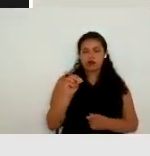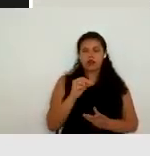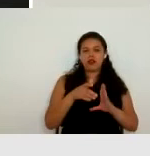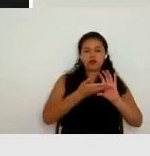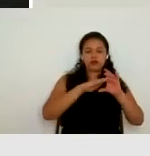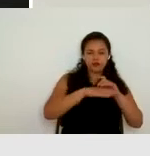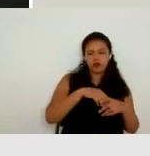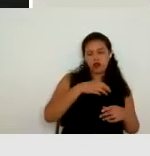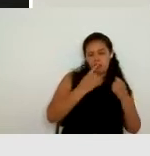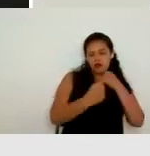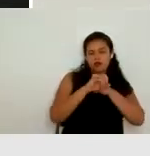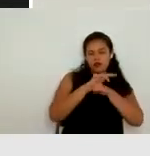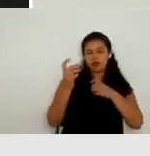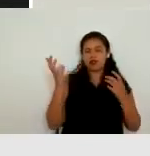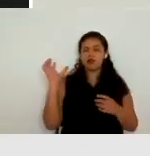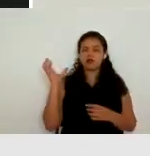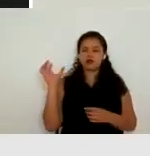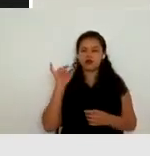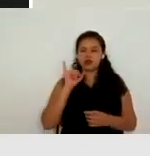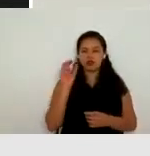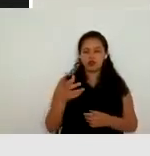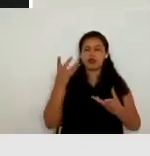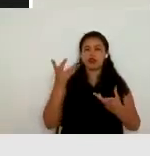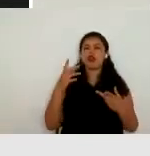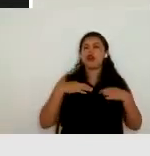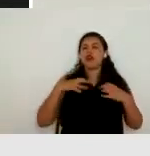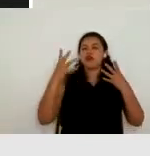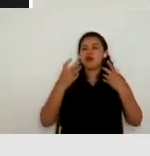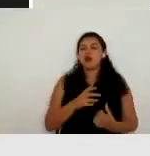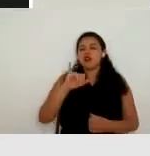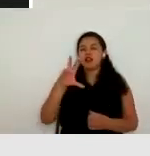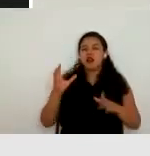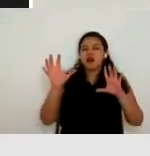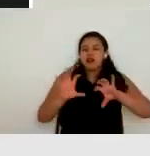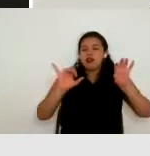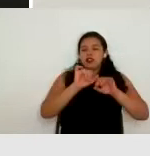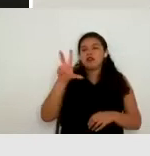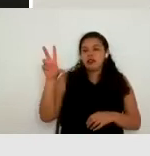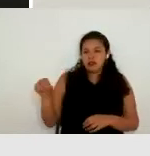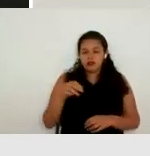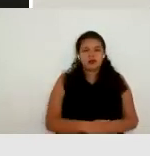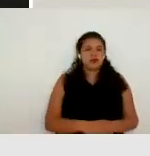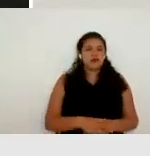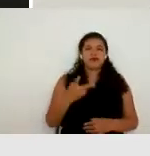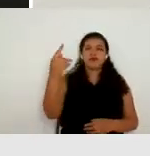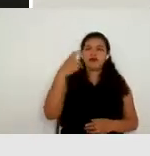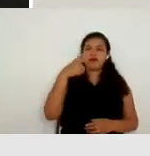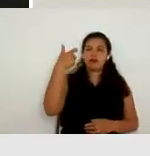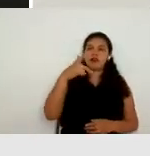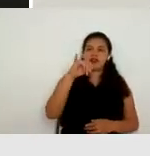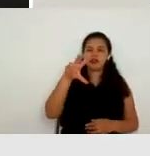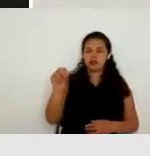la valoración o secadora de agrupación no computador acción o televisión portables yo no y